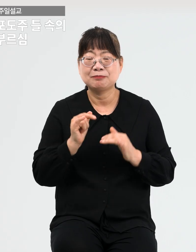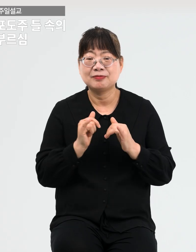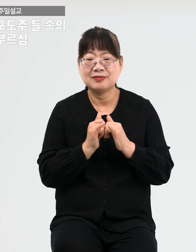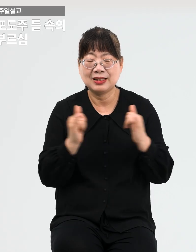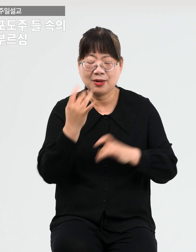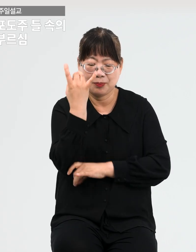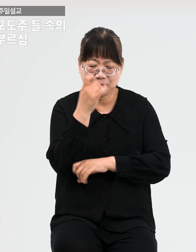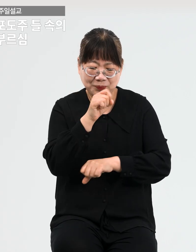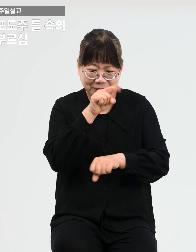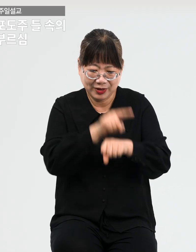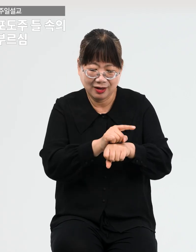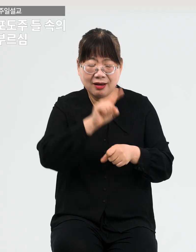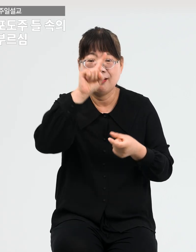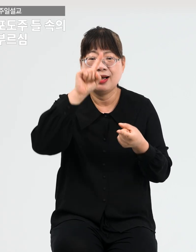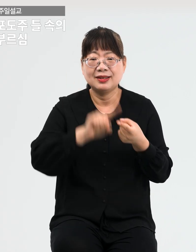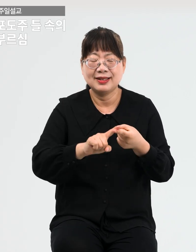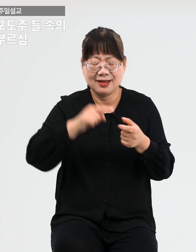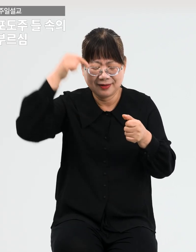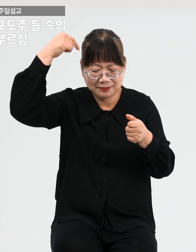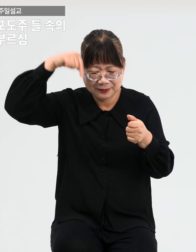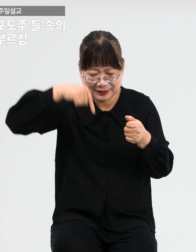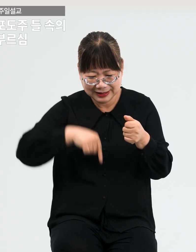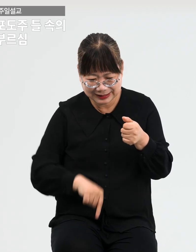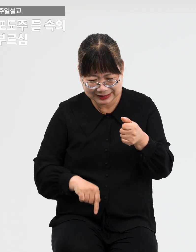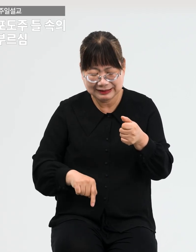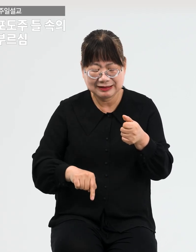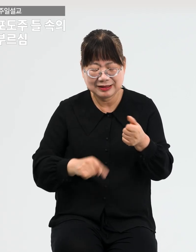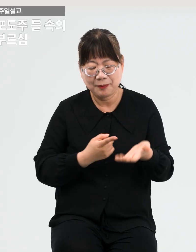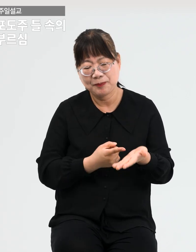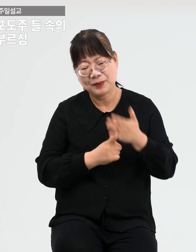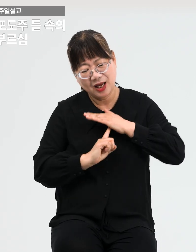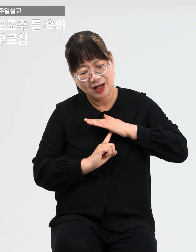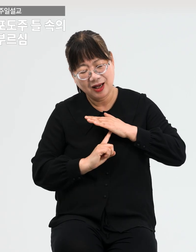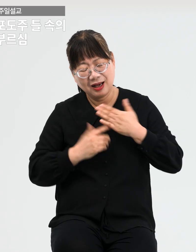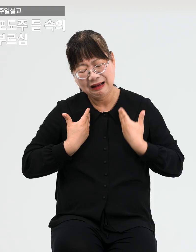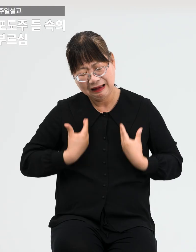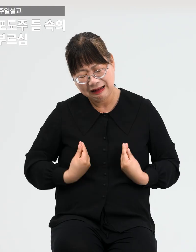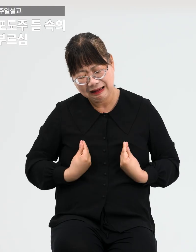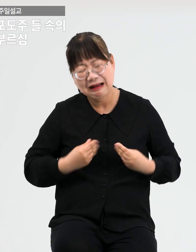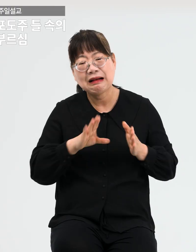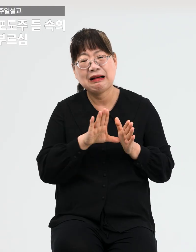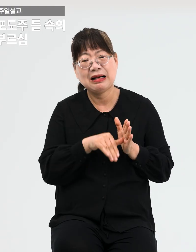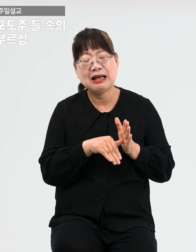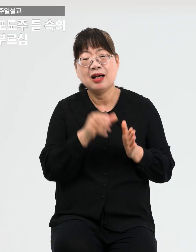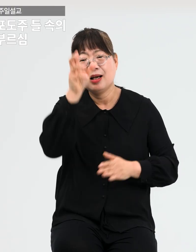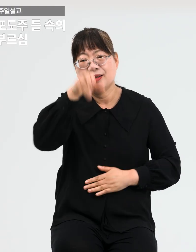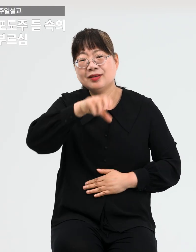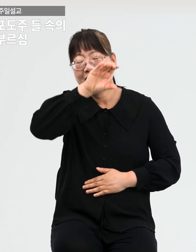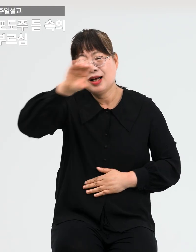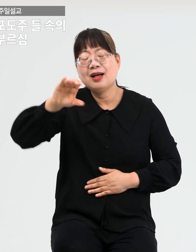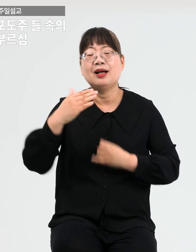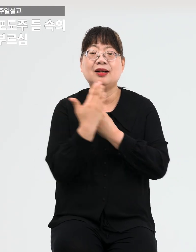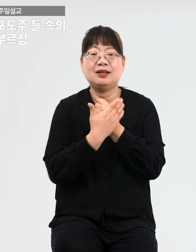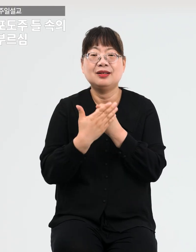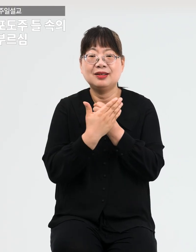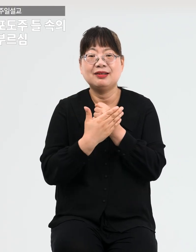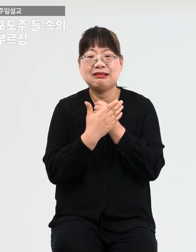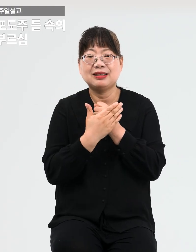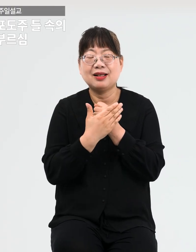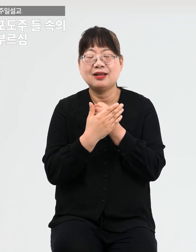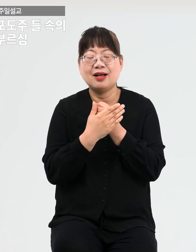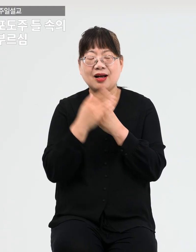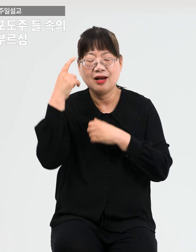인간의 본성에 대해서 깊이 좌절해야 그때 십자가의 은혜가